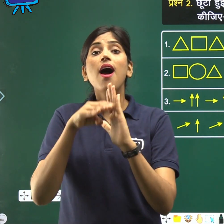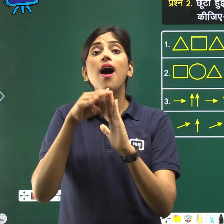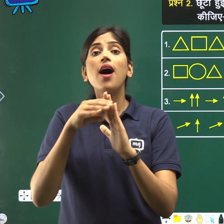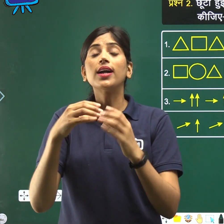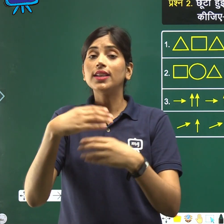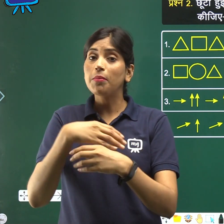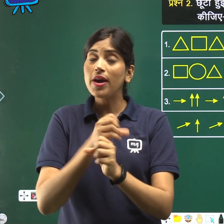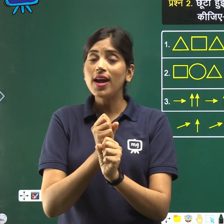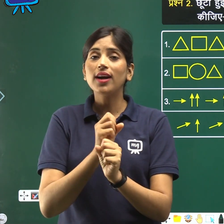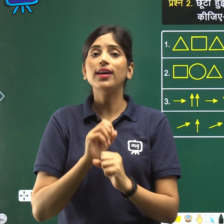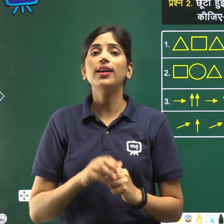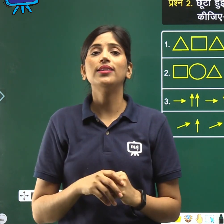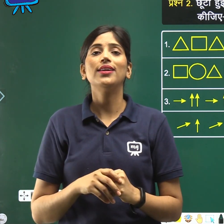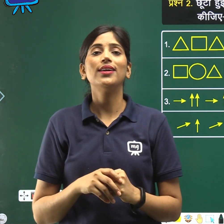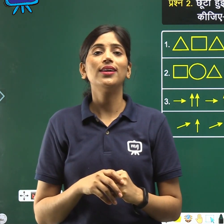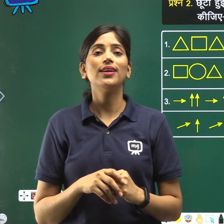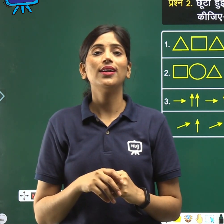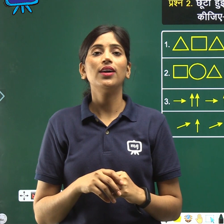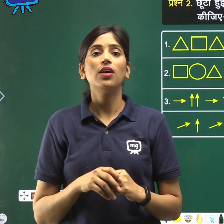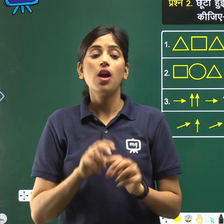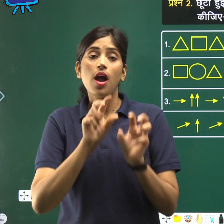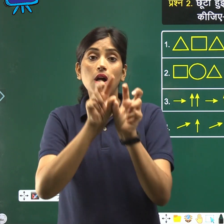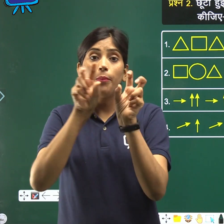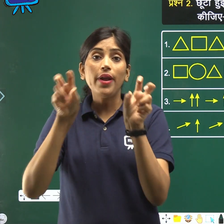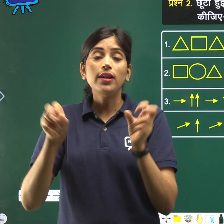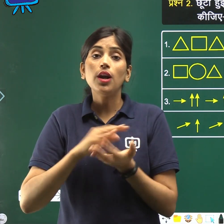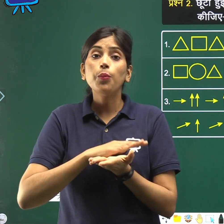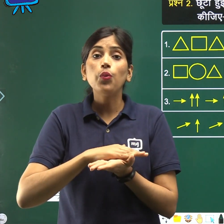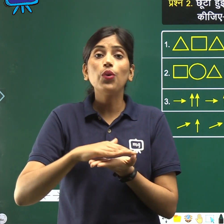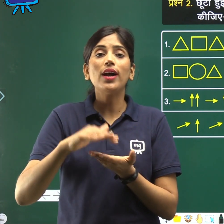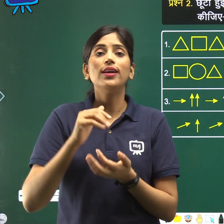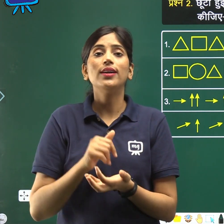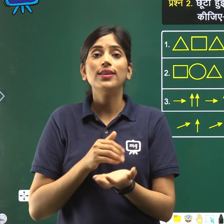आकृति बनाकर पैटर्न पूरा